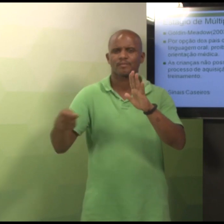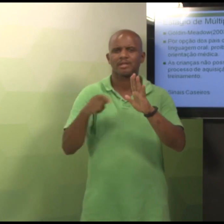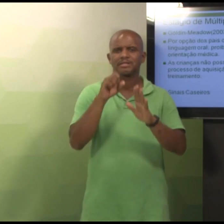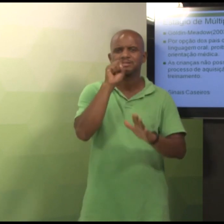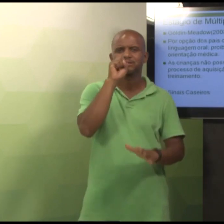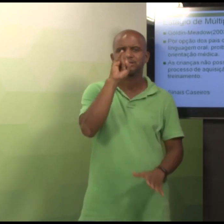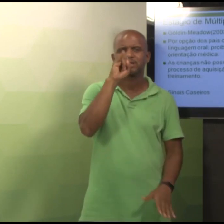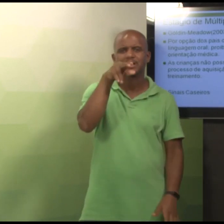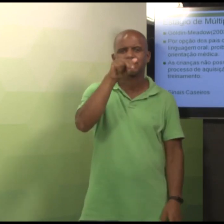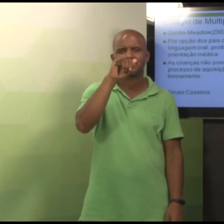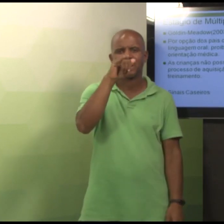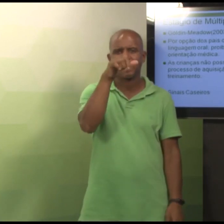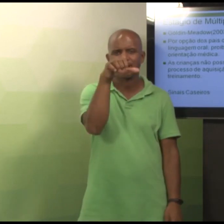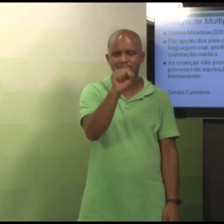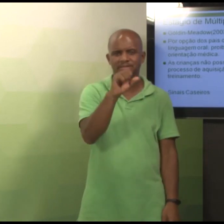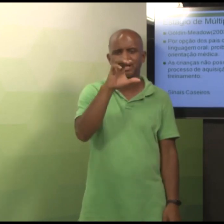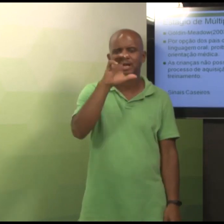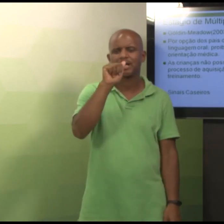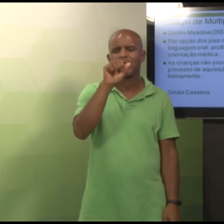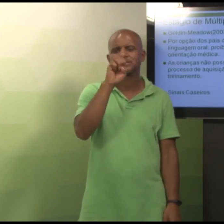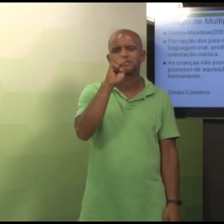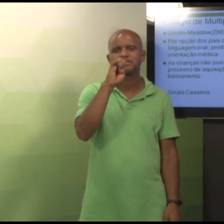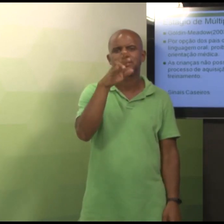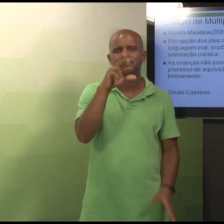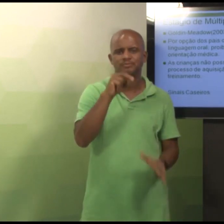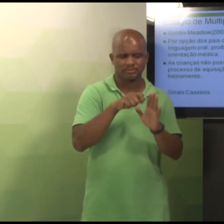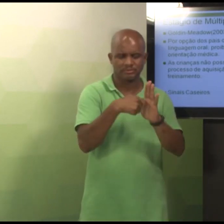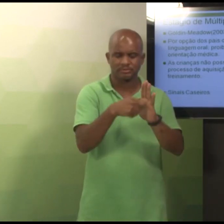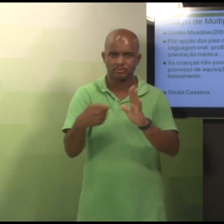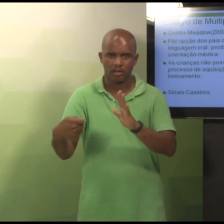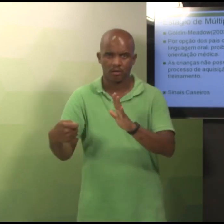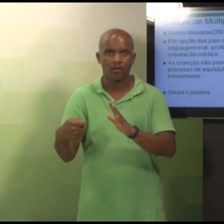surdo. Ou então, criam sinais caseiros,